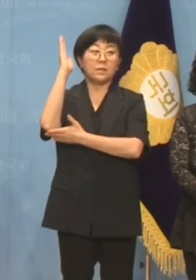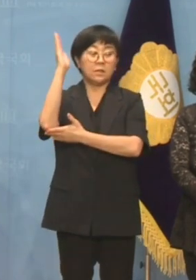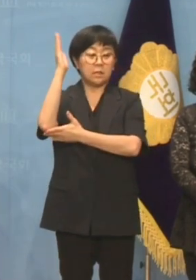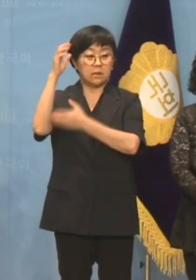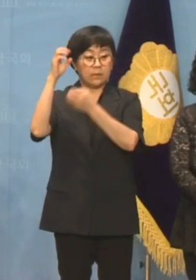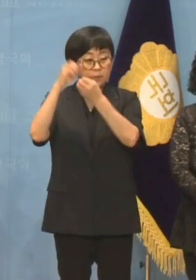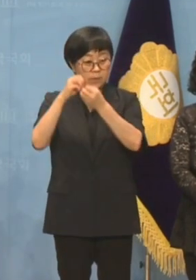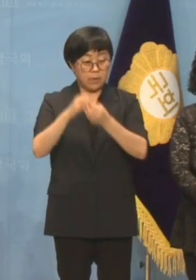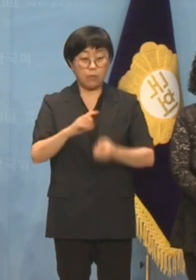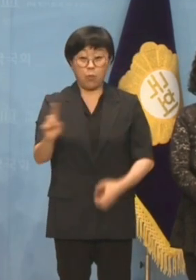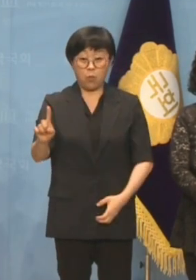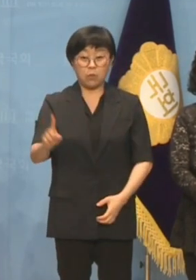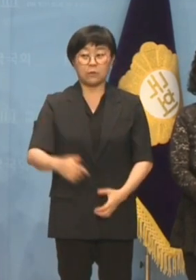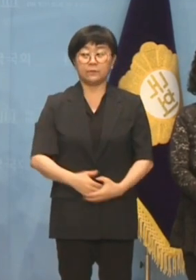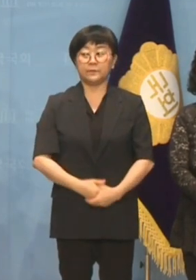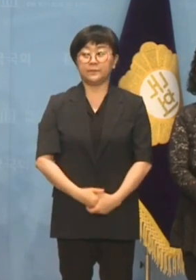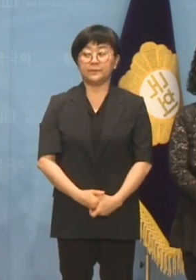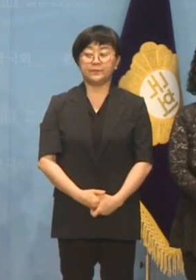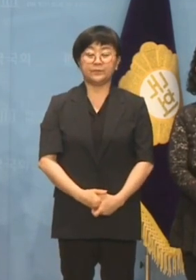의하면